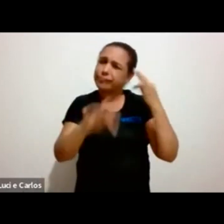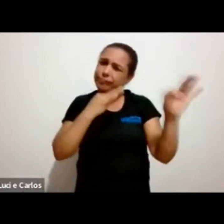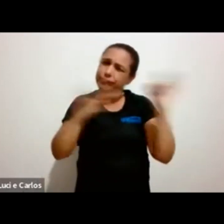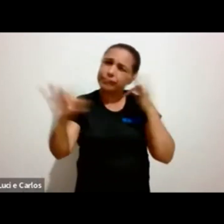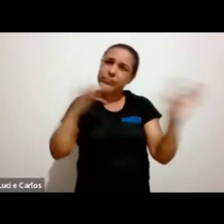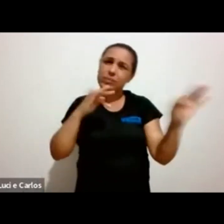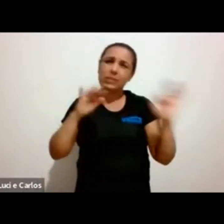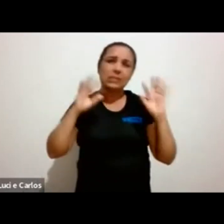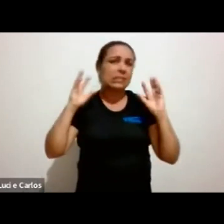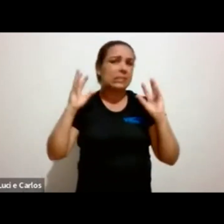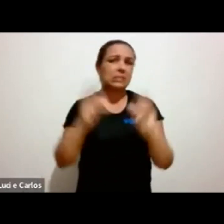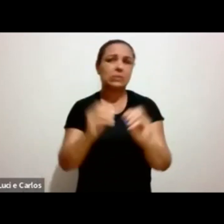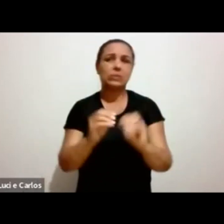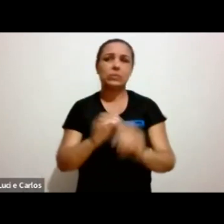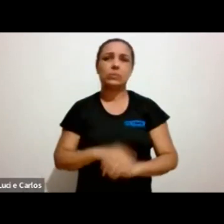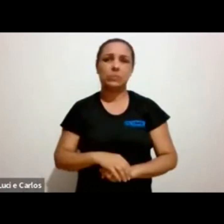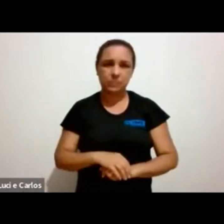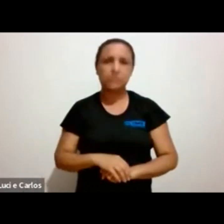corpo inteiro.